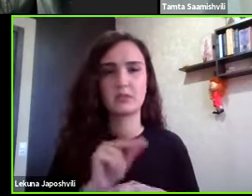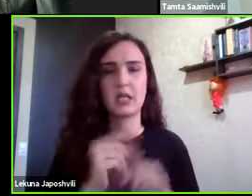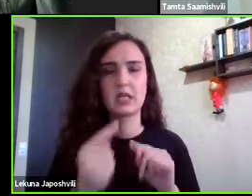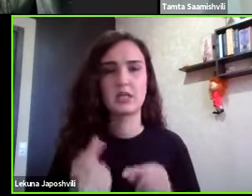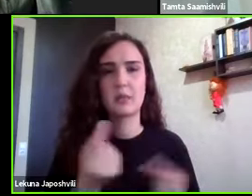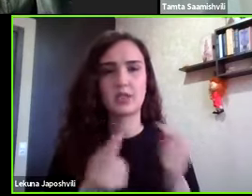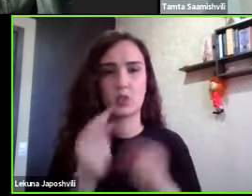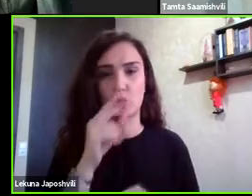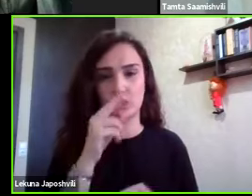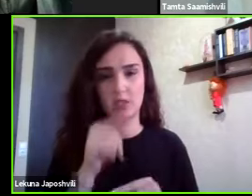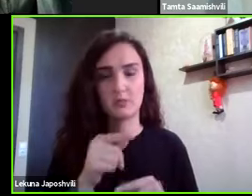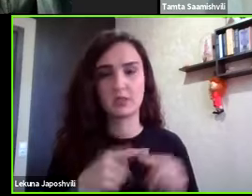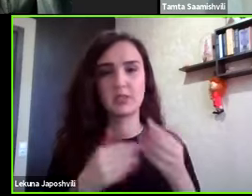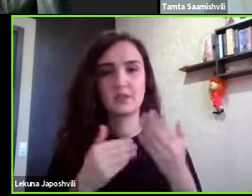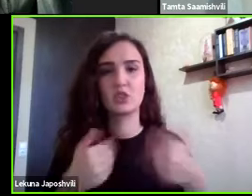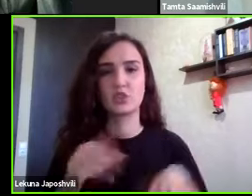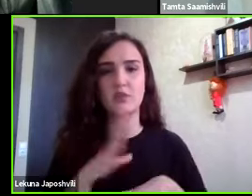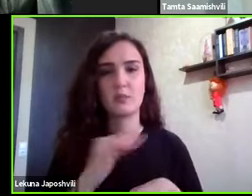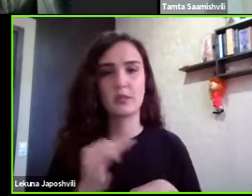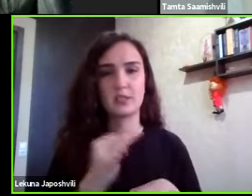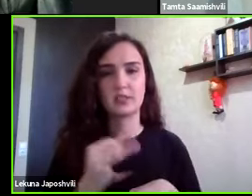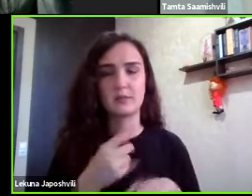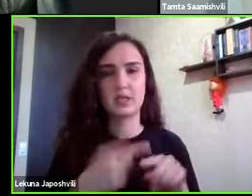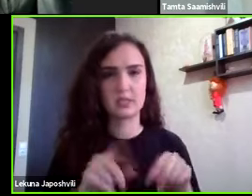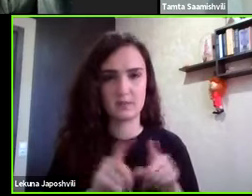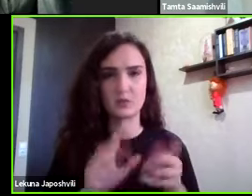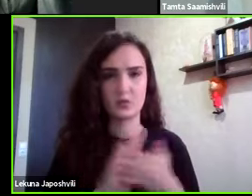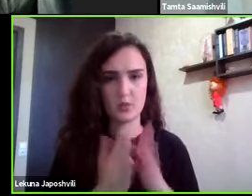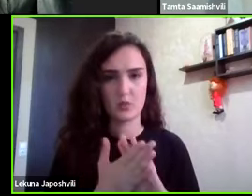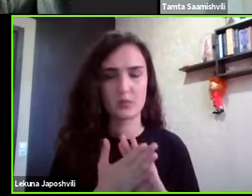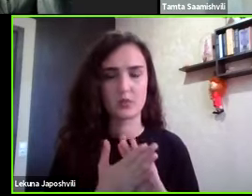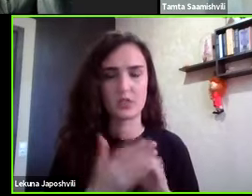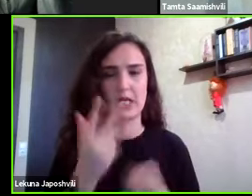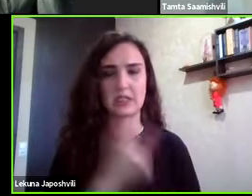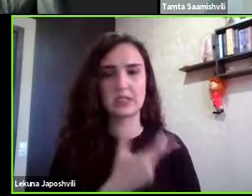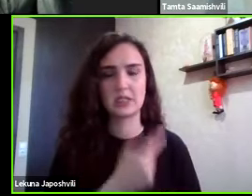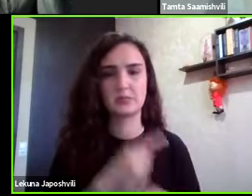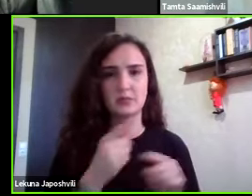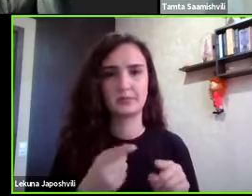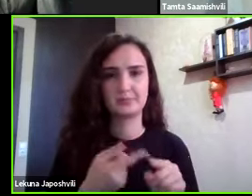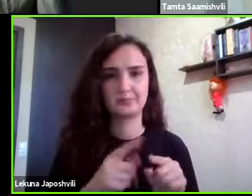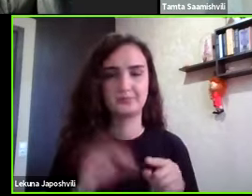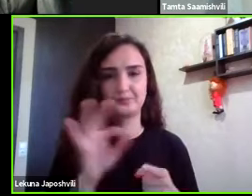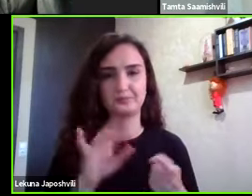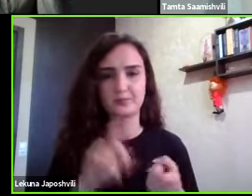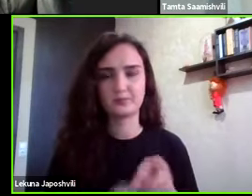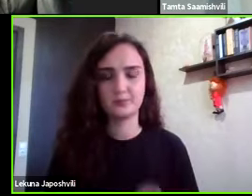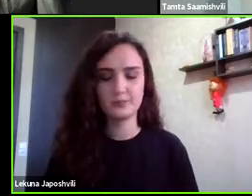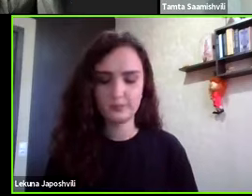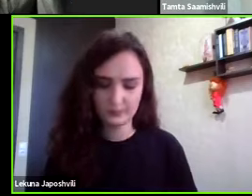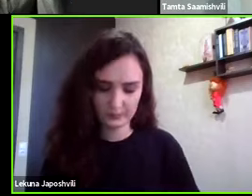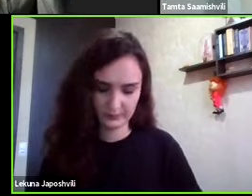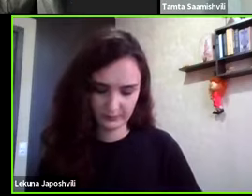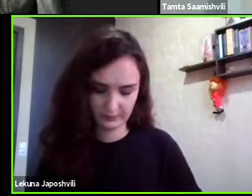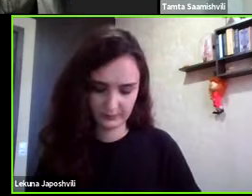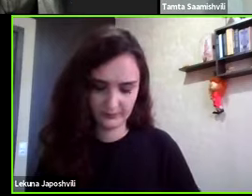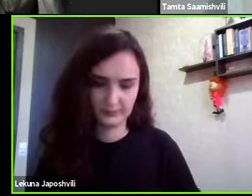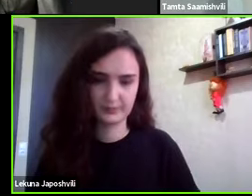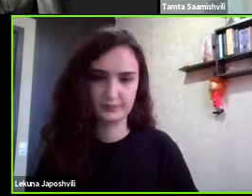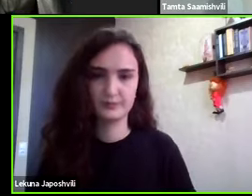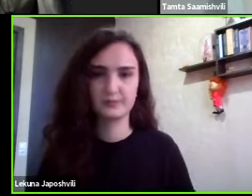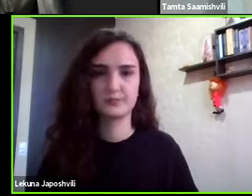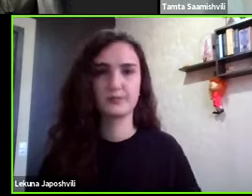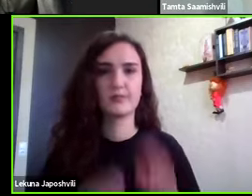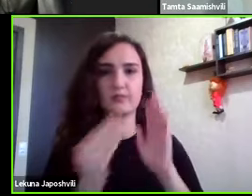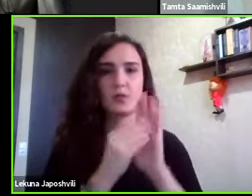ანტიბაქტერიულ წამალს. თქვენი რჩევა მაინტერესებს ასეთ მდგომარეობაში აცრების უკუჩვენებებთან დაკავშირებით. აქვე მითითებულია,